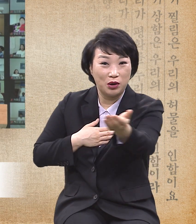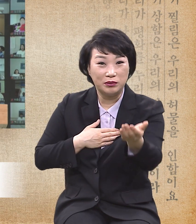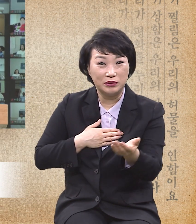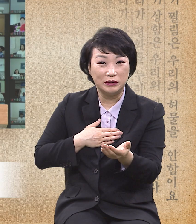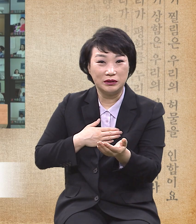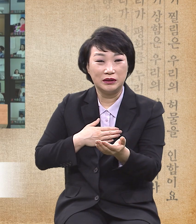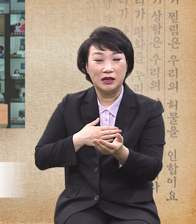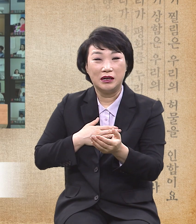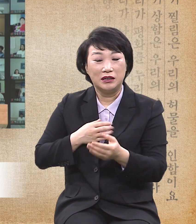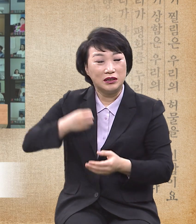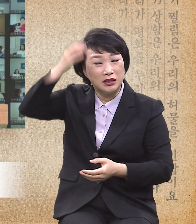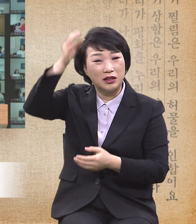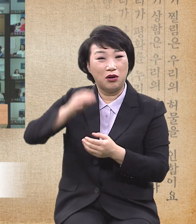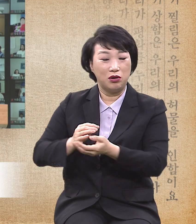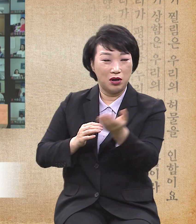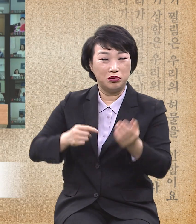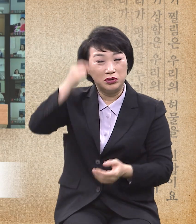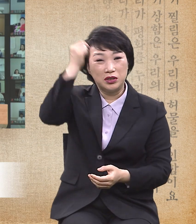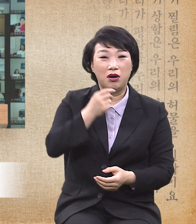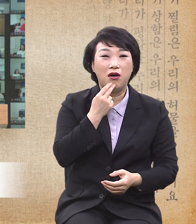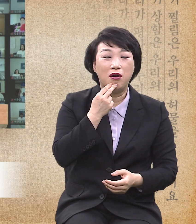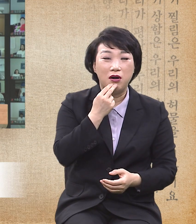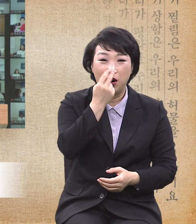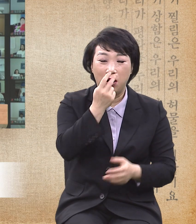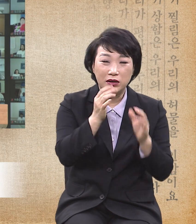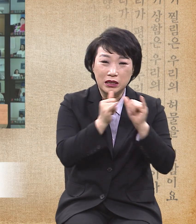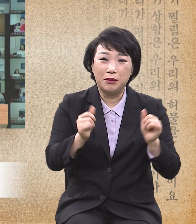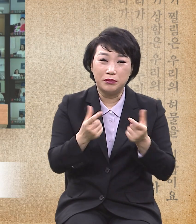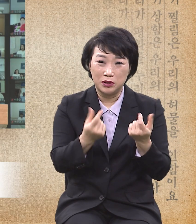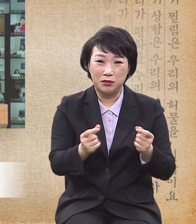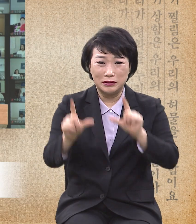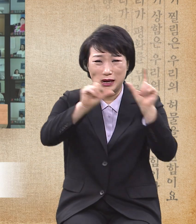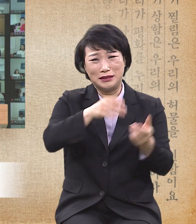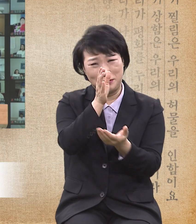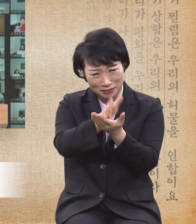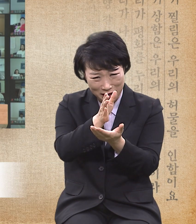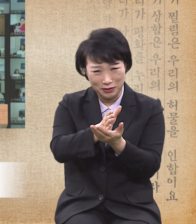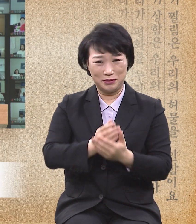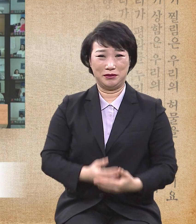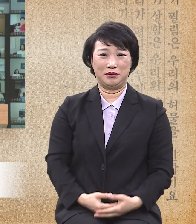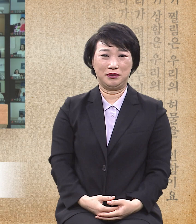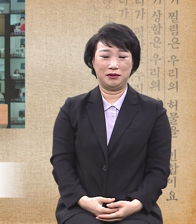여러분들이 망각하고 감각 없는 자처럼 살지 말라는 거.